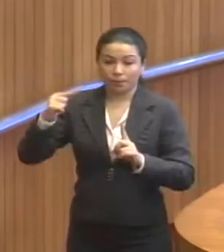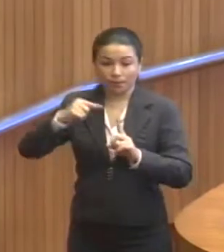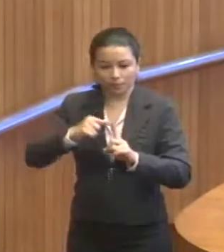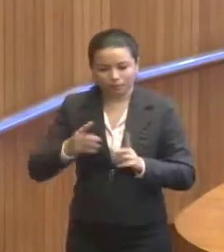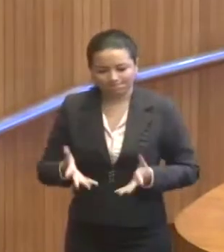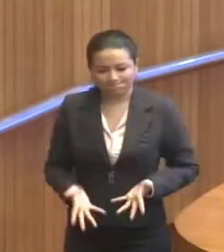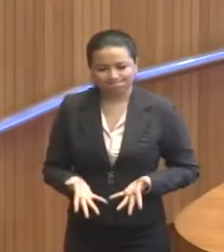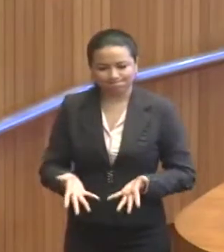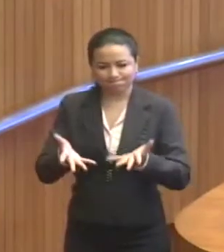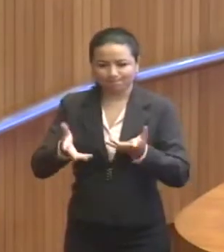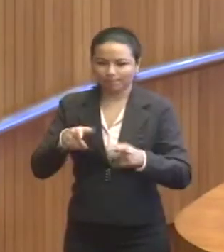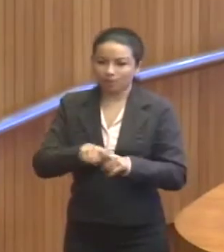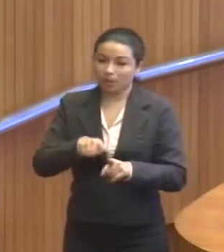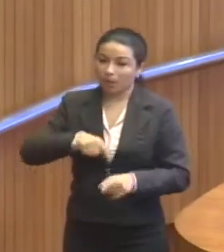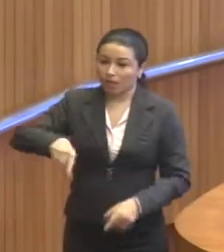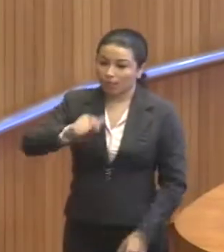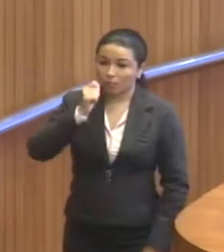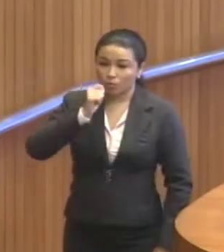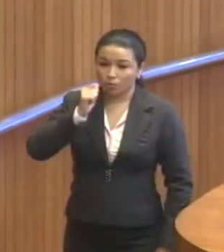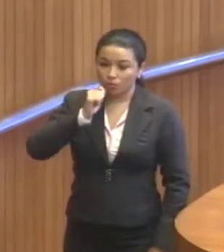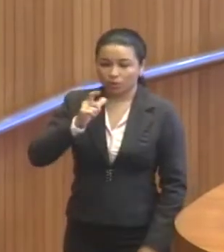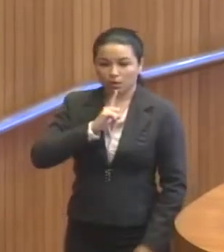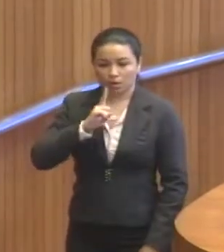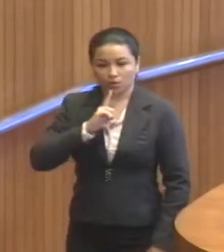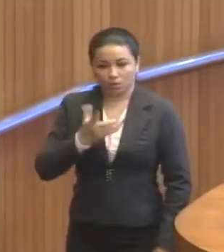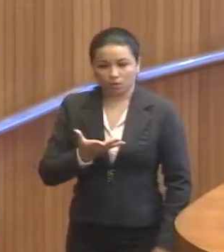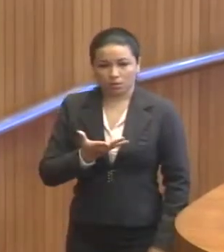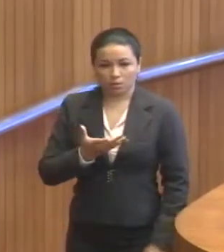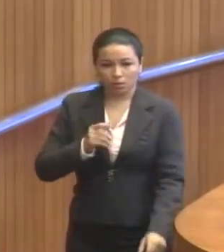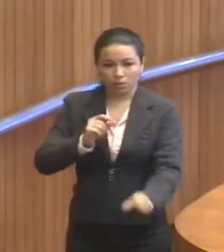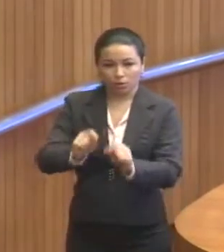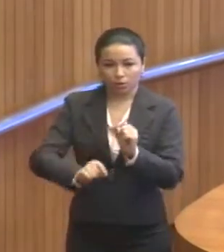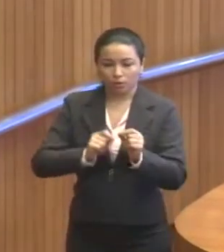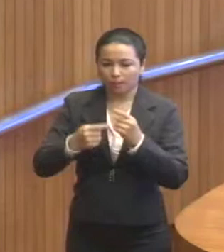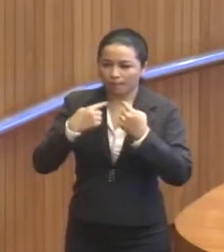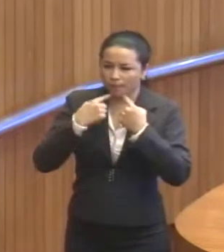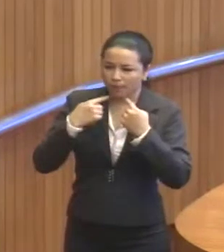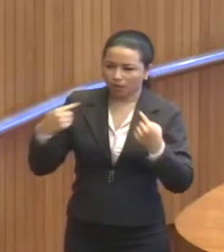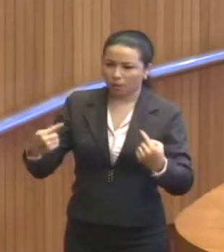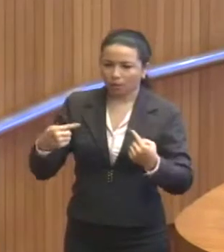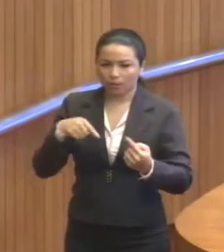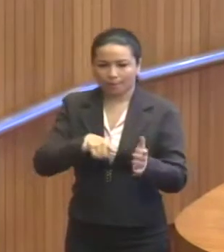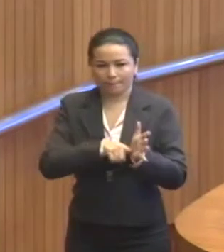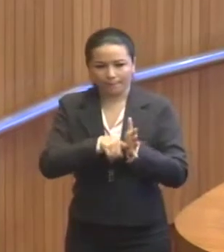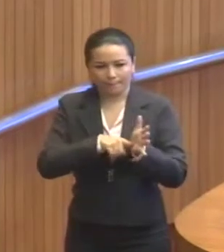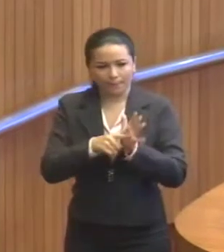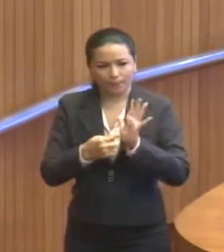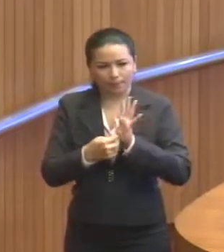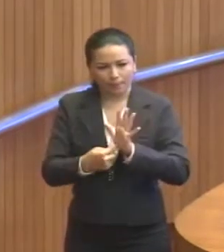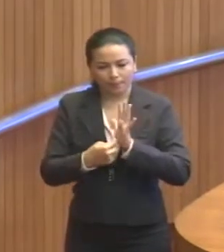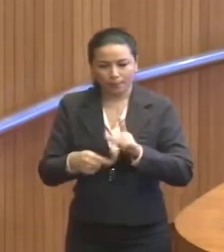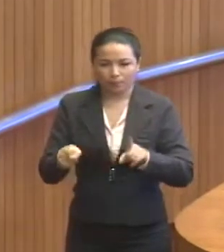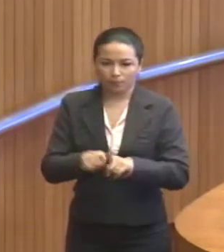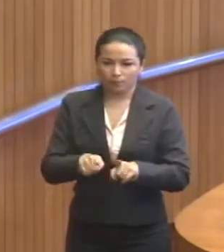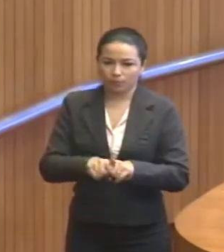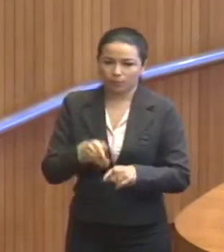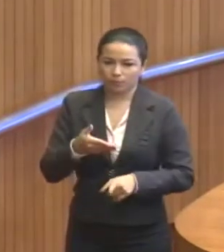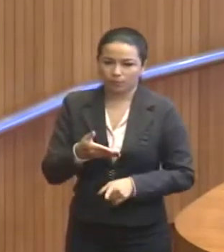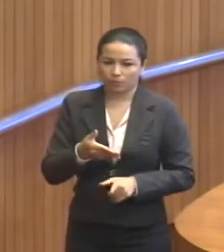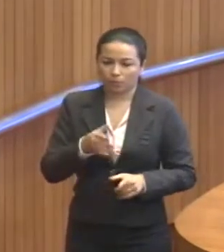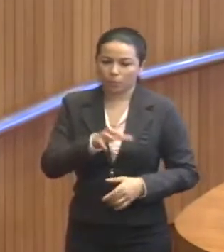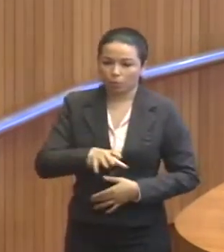de incentivar as mulheres a proceder exatamente à denúncia. A pesquisa apresenta, por exemplo,